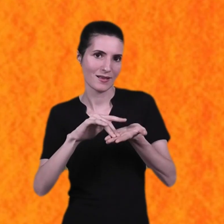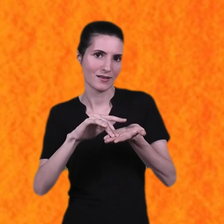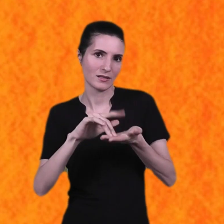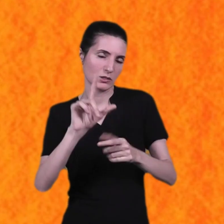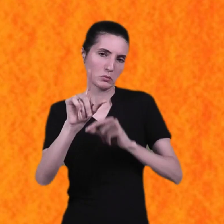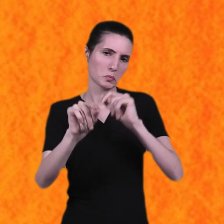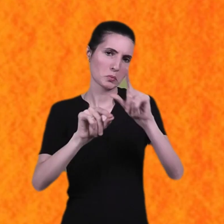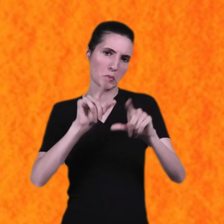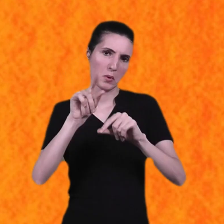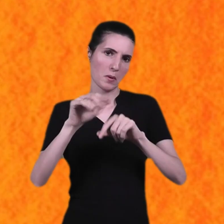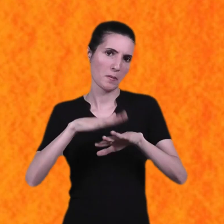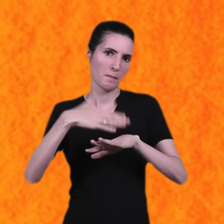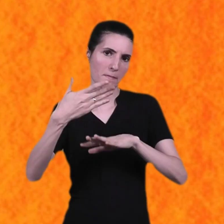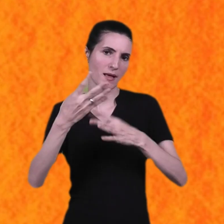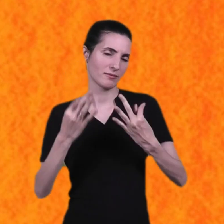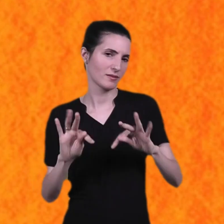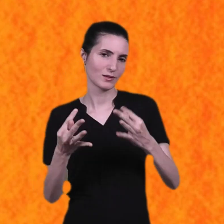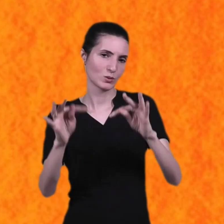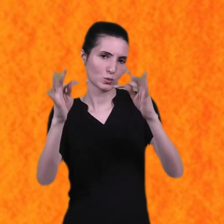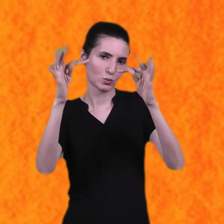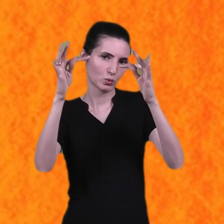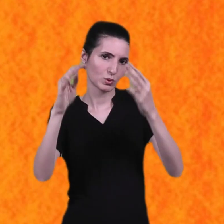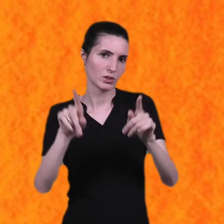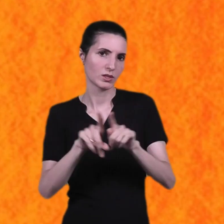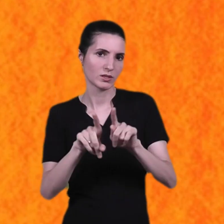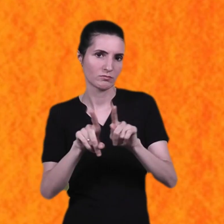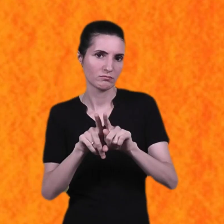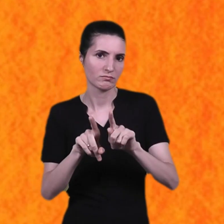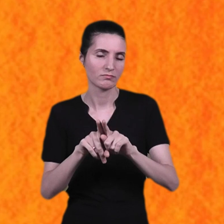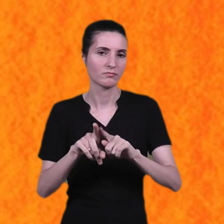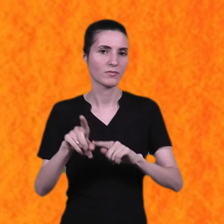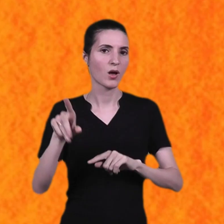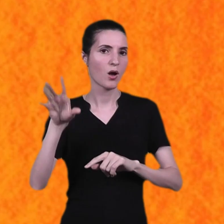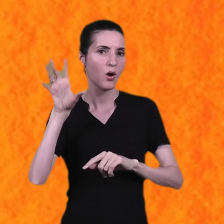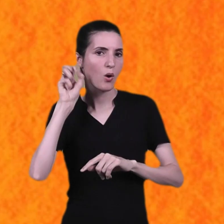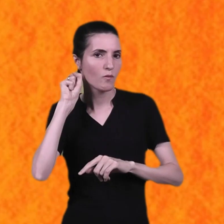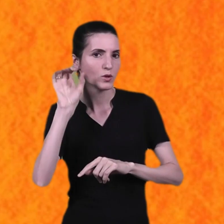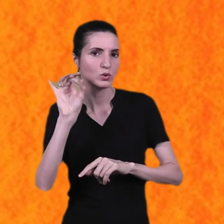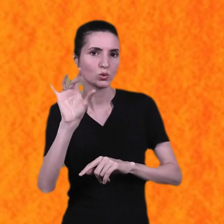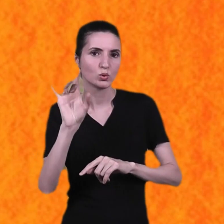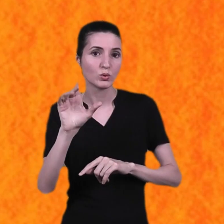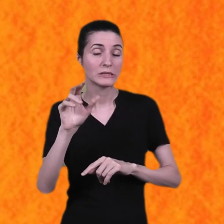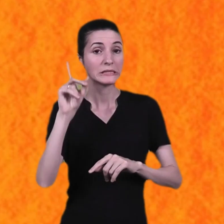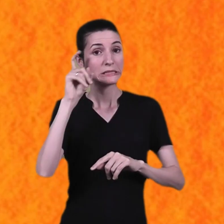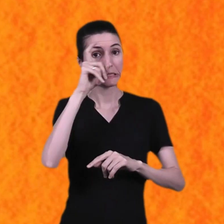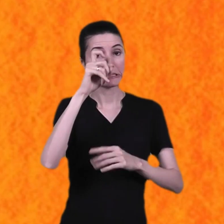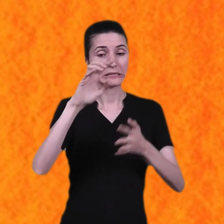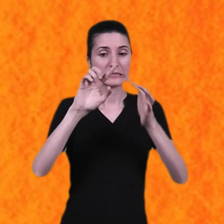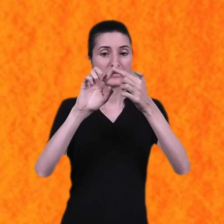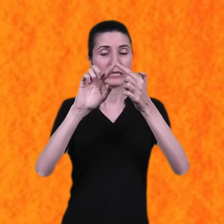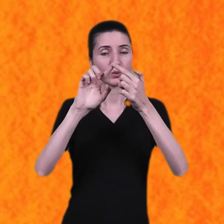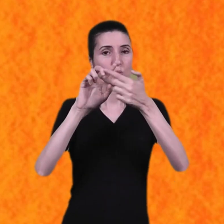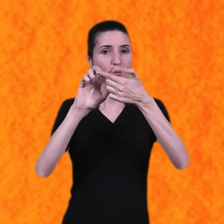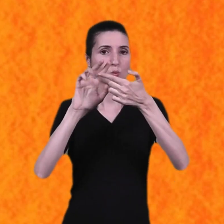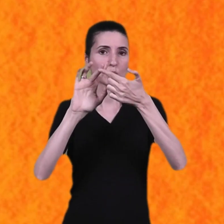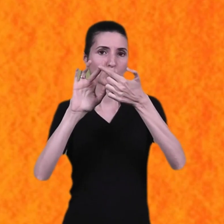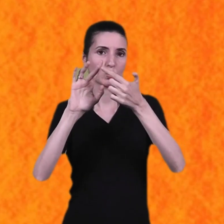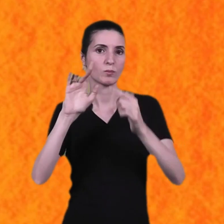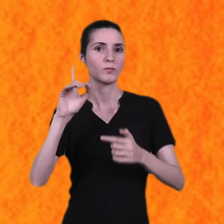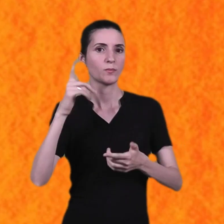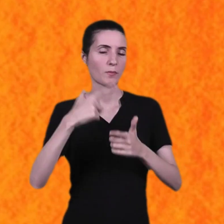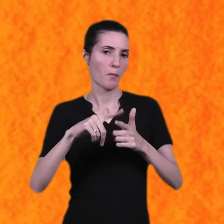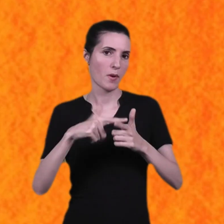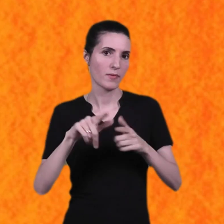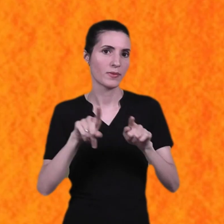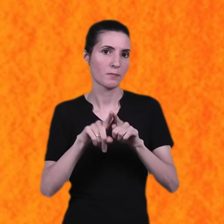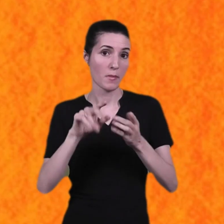ferramentas da tecnologia, uns têm dificuldades táteis. Então,